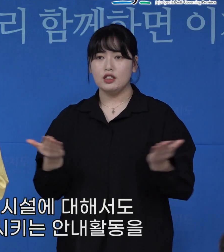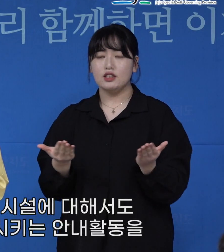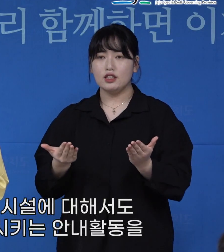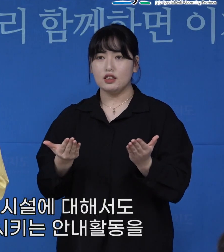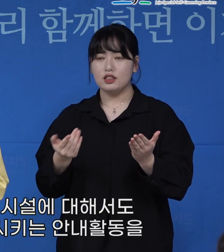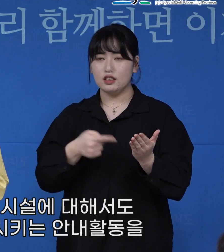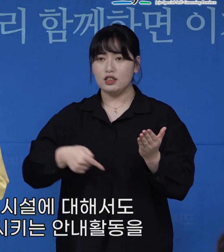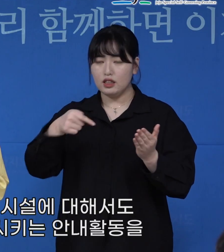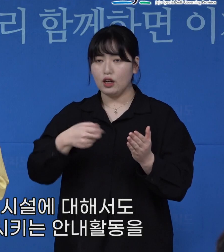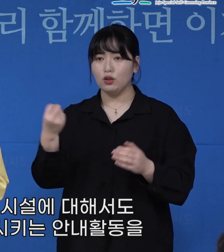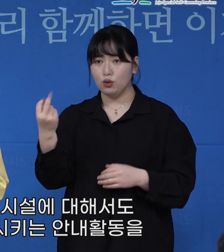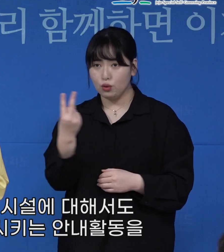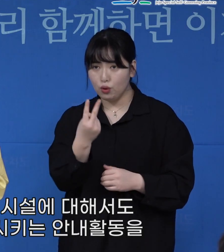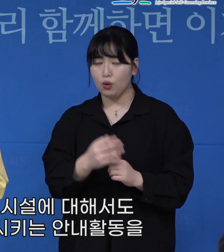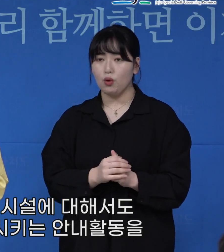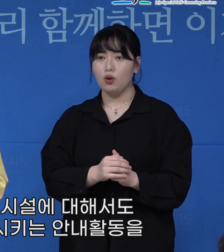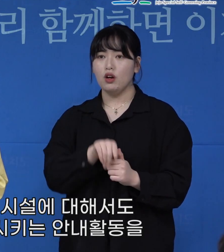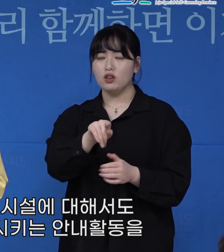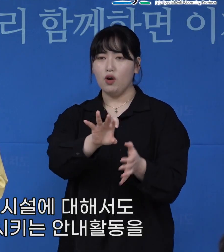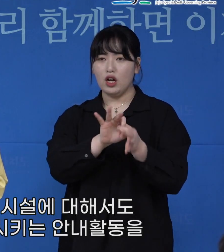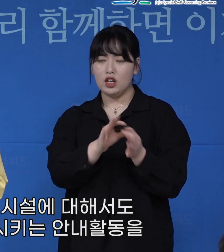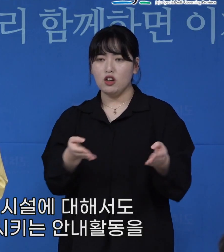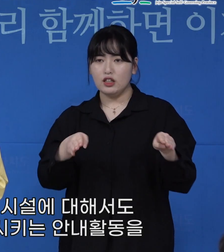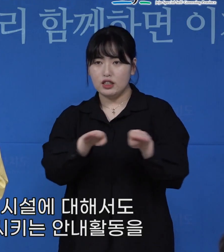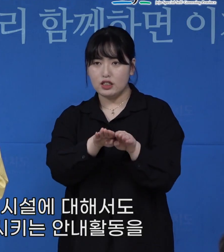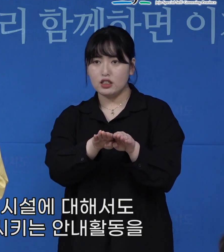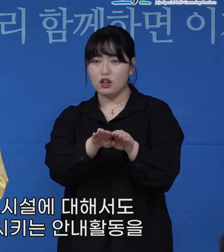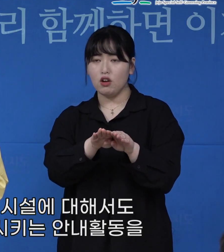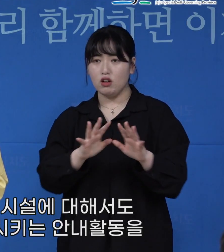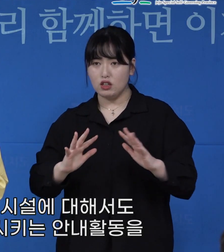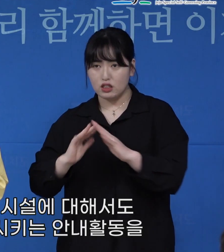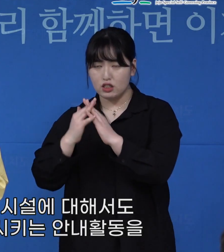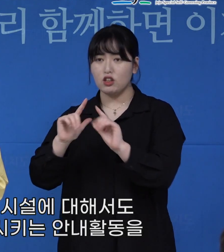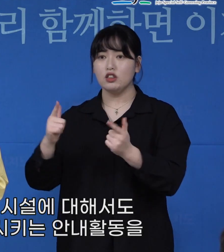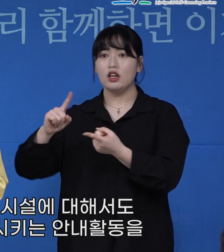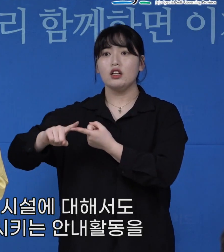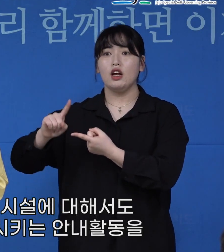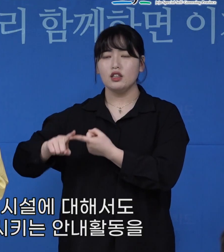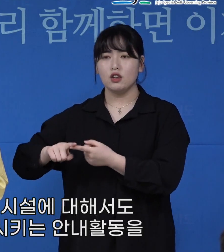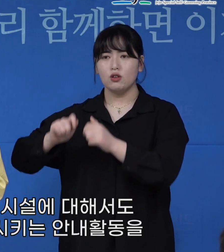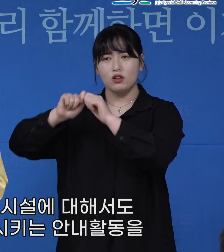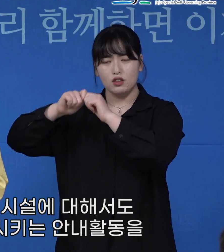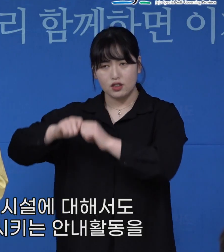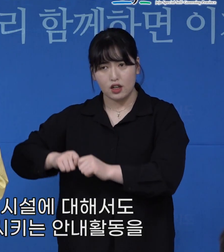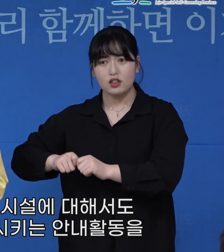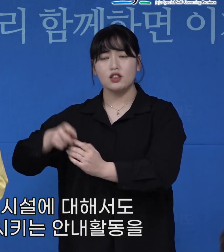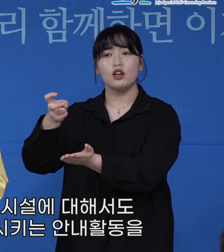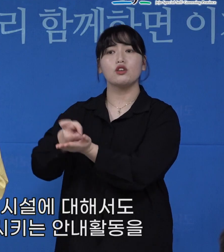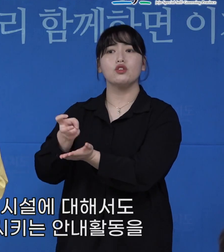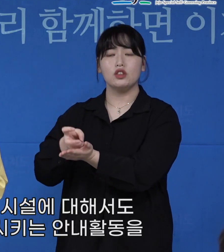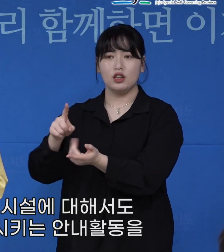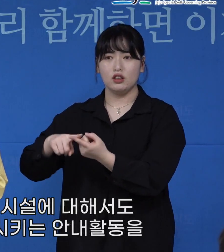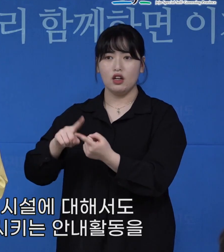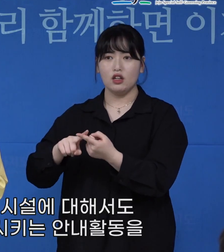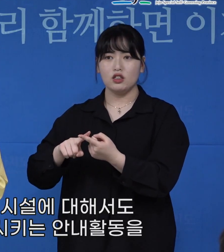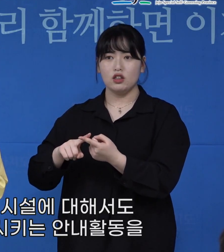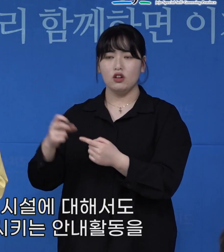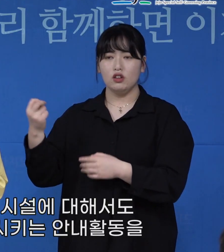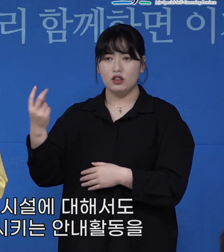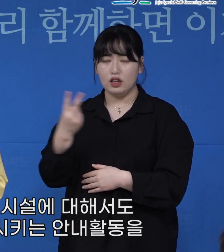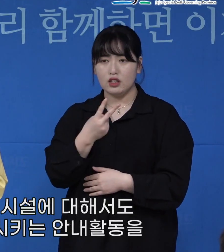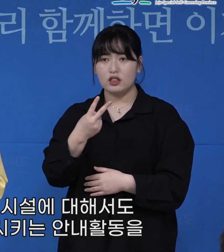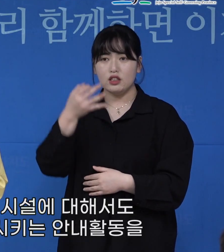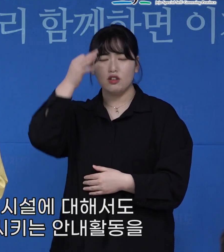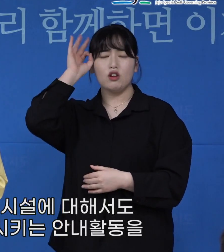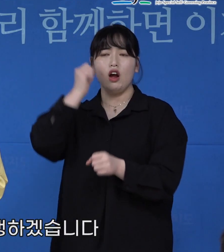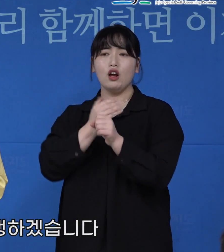직장 그리고 그와 관련된 시설들에 대해서도 상세한 수칙을 환기시키는